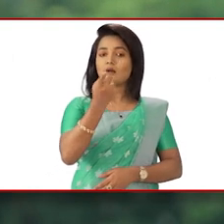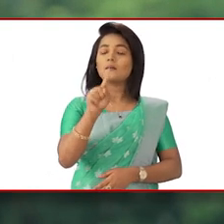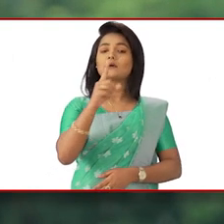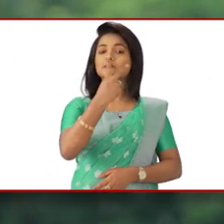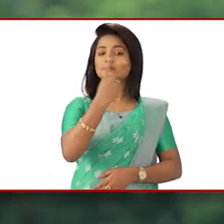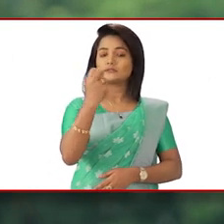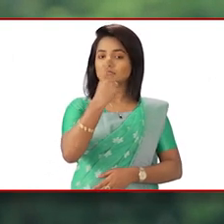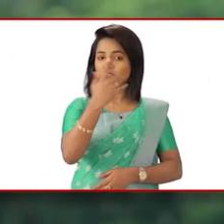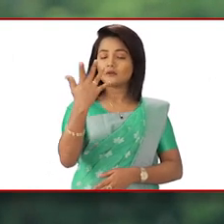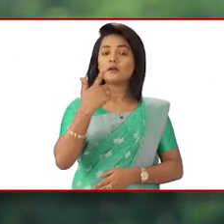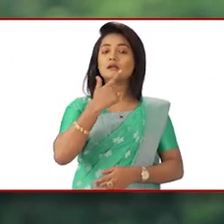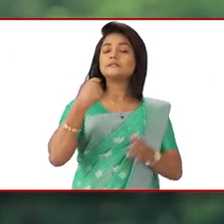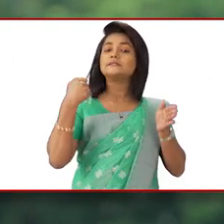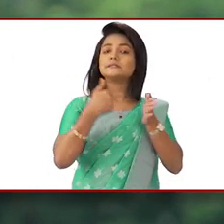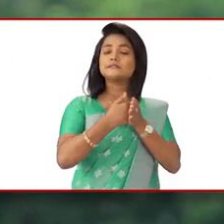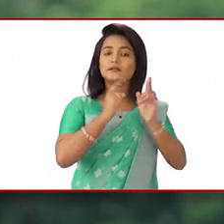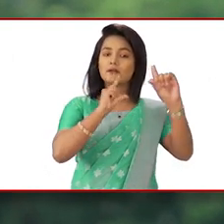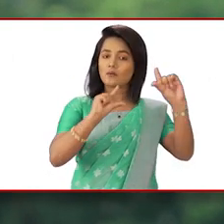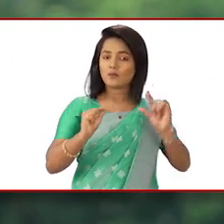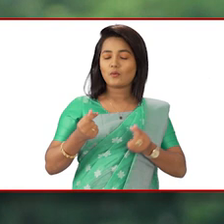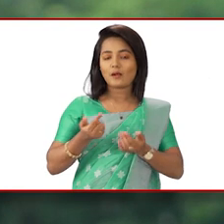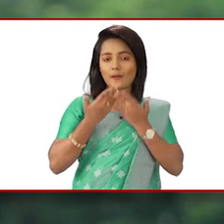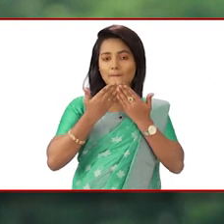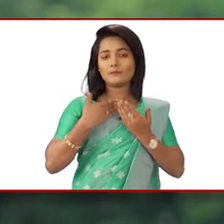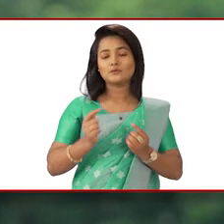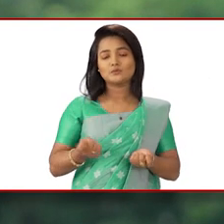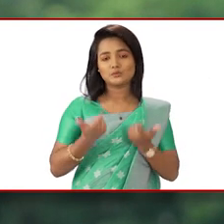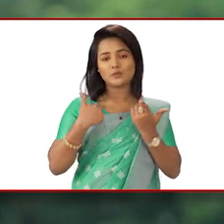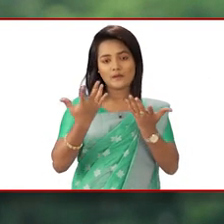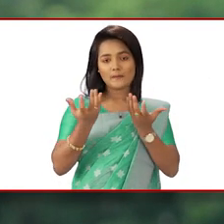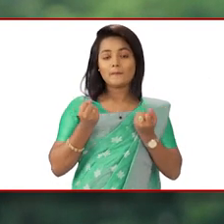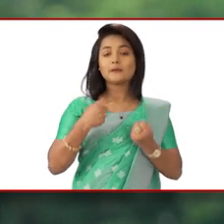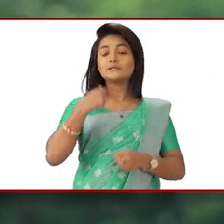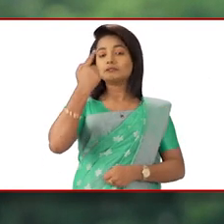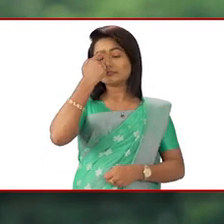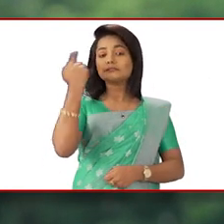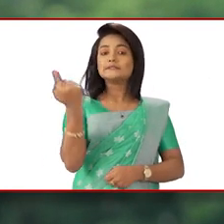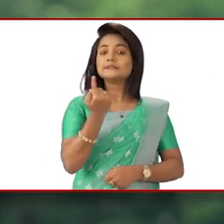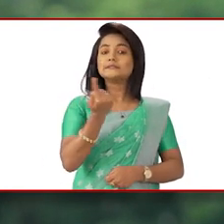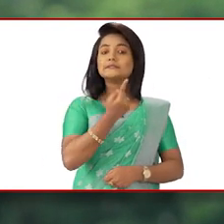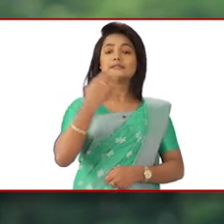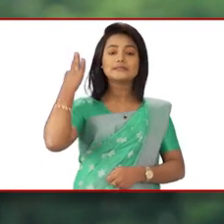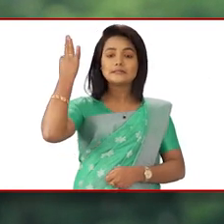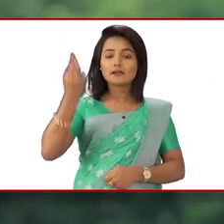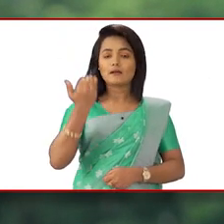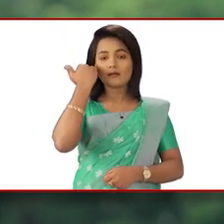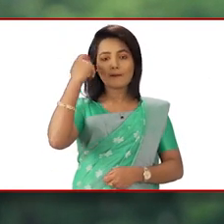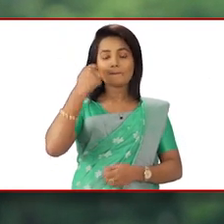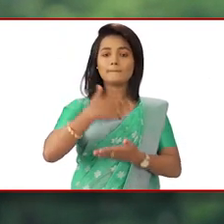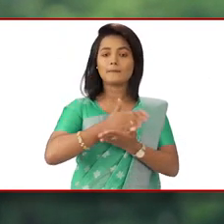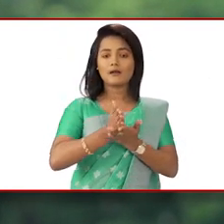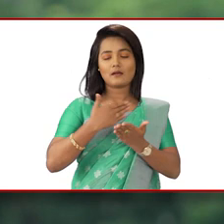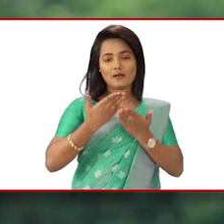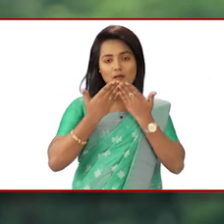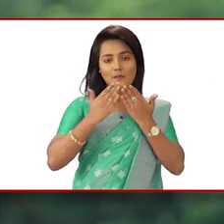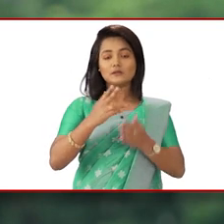আমি রাজশাহী ইউনিভার্সিটিতে ভর্তি হওয়ার সুযোগ পাই, সেখানে ভর্তি হই এবং ইসলামিক ইতিহাস ও সংস্কৃতি বিভাগে পড়ালেখা